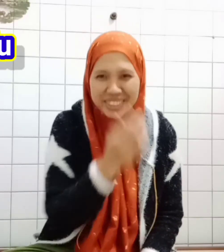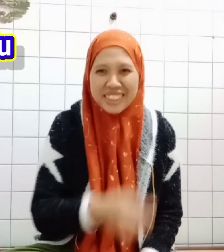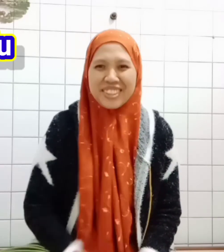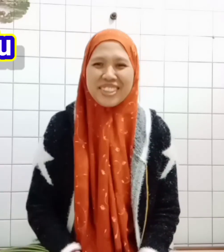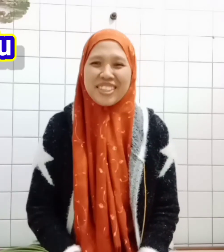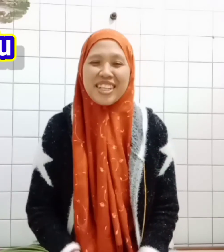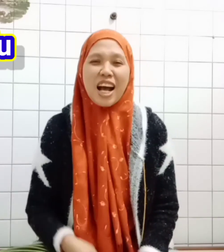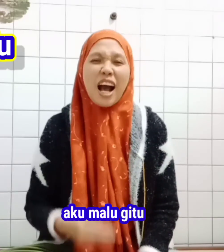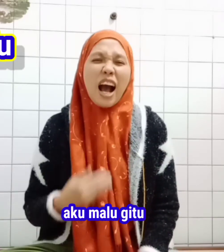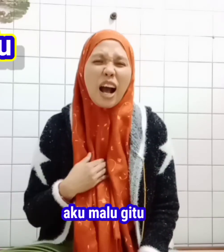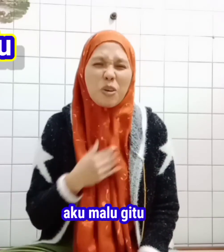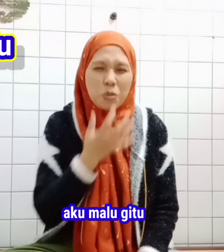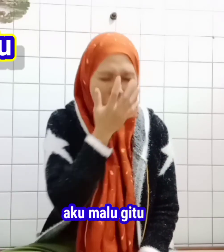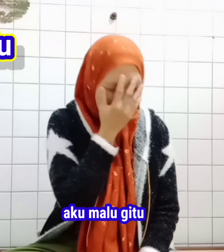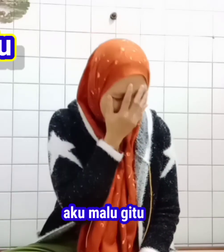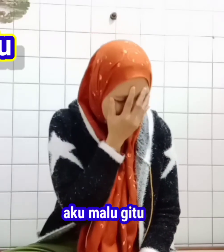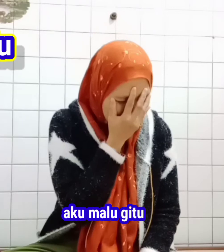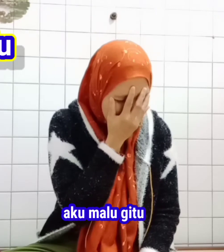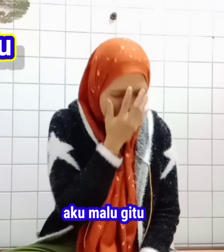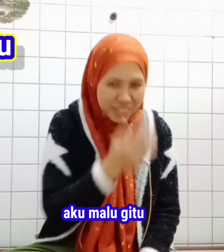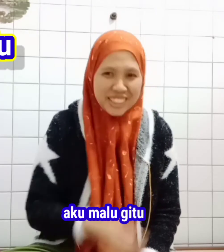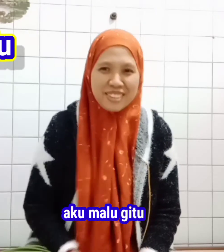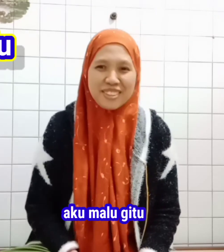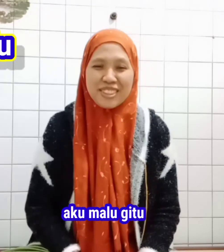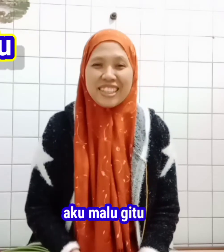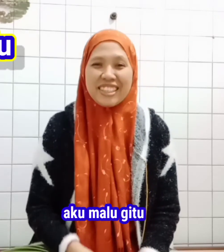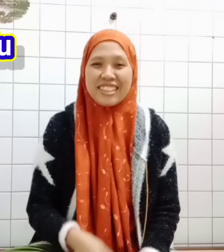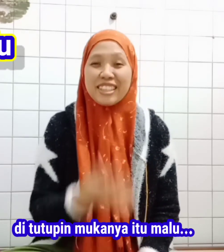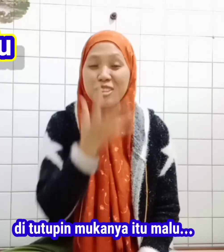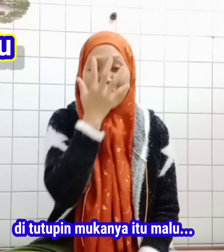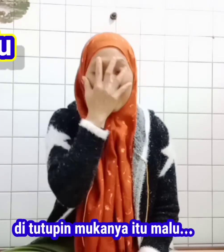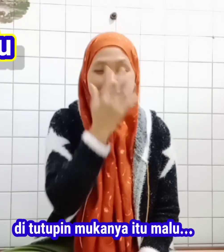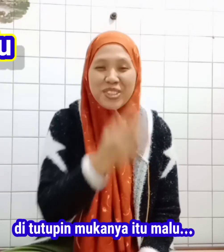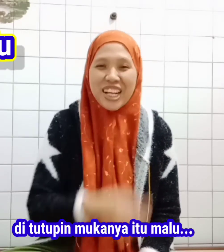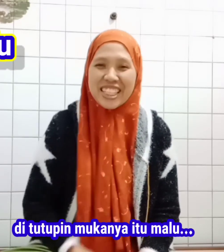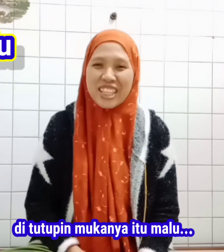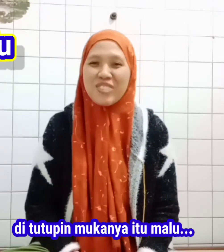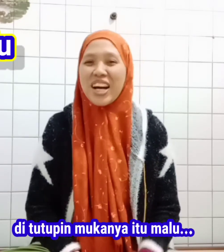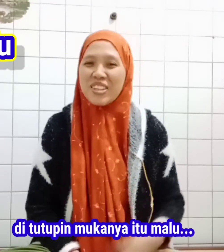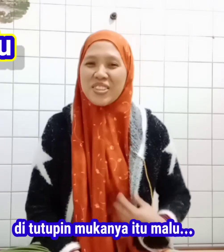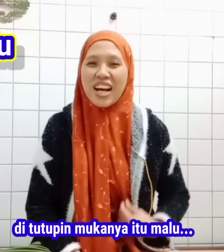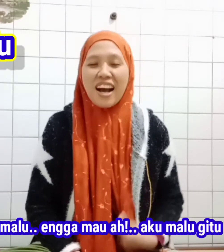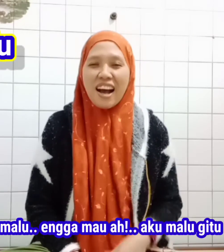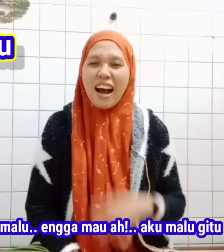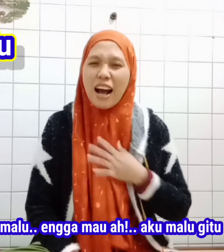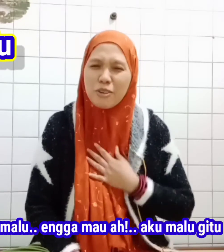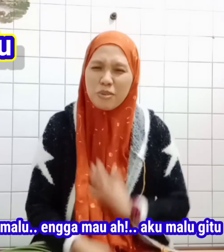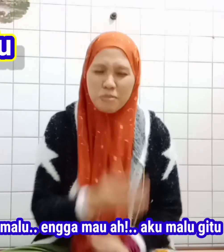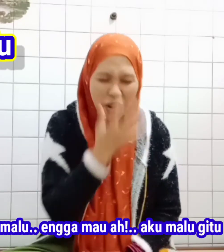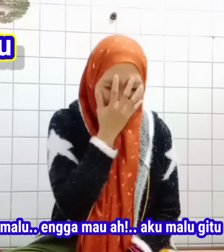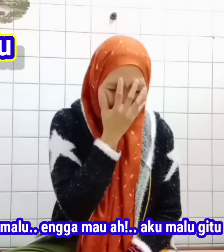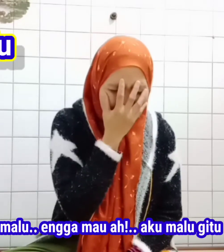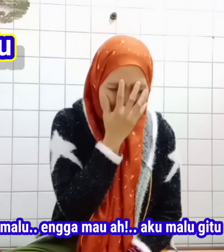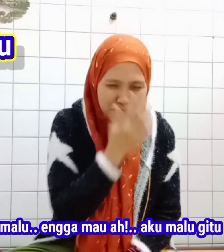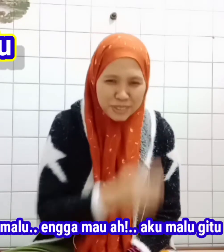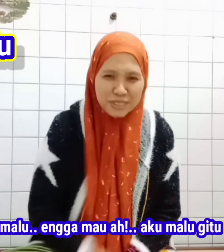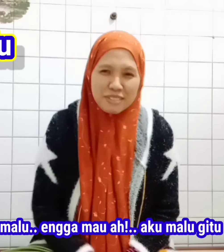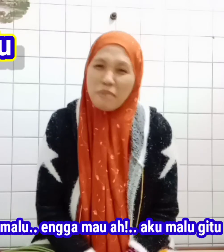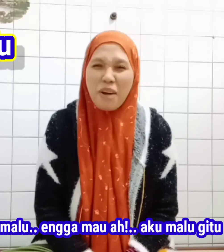gitu. Aku malu gitu. Tutupin mukanya, itu malu. Aku malu, nggak mau